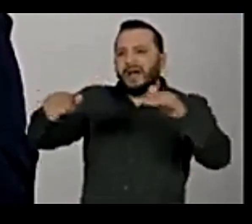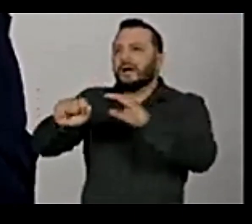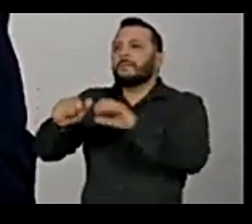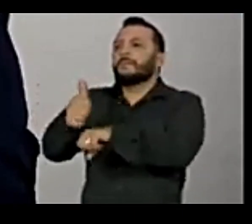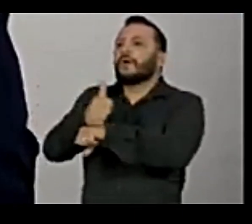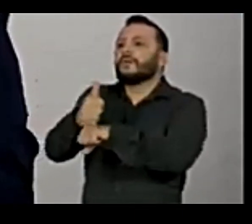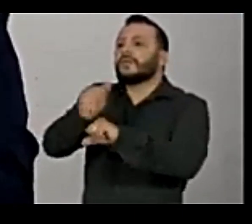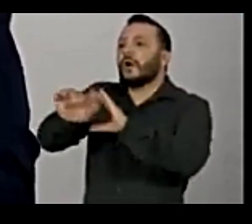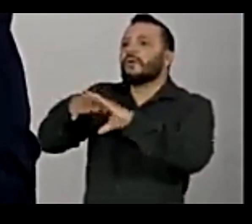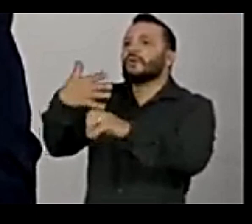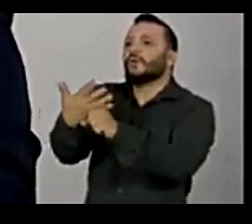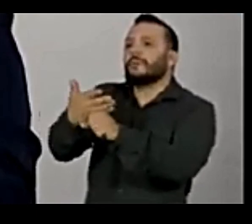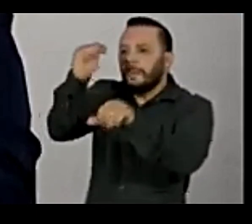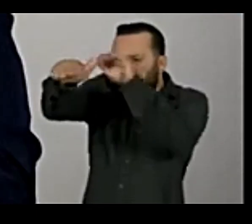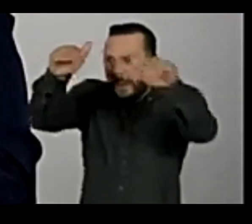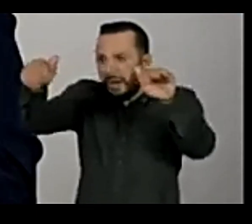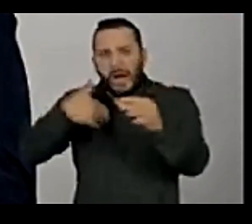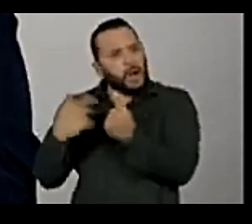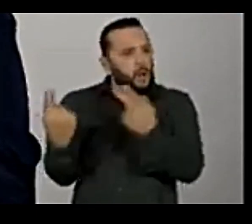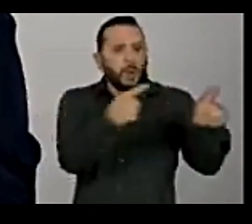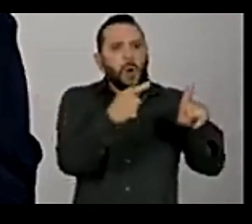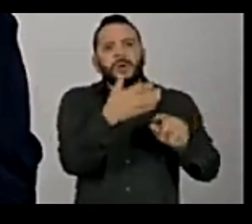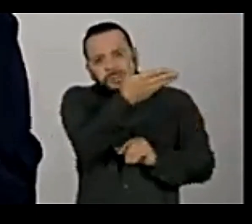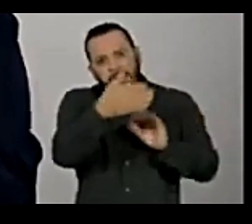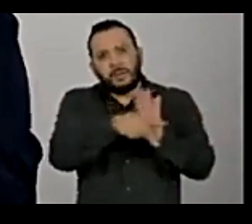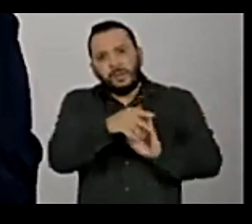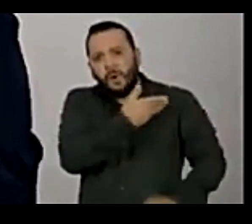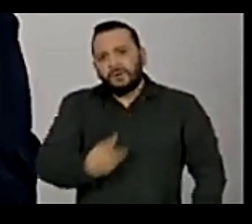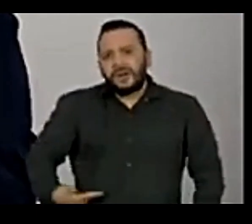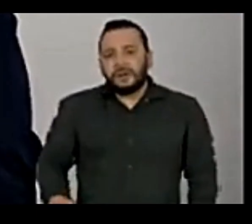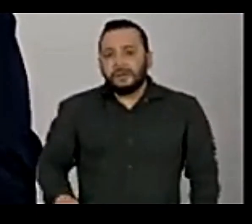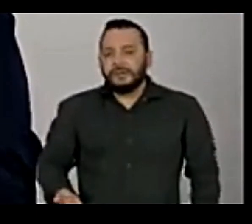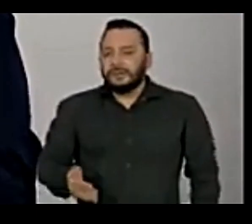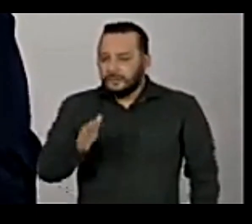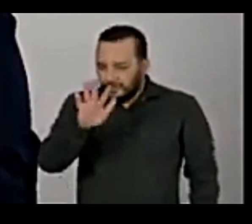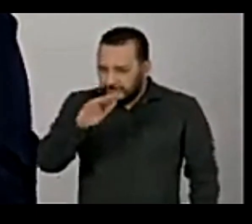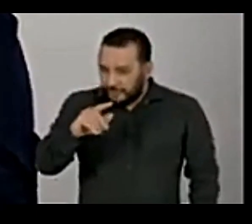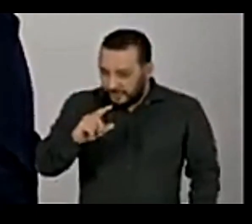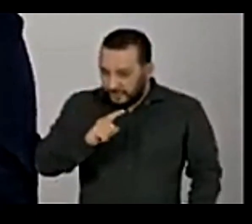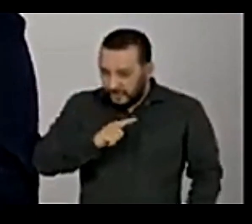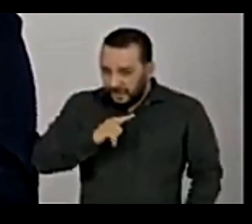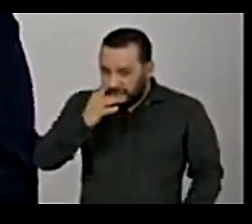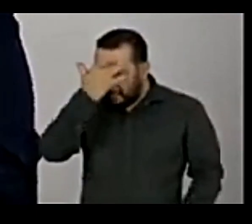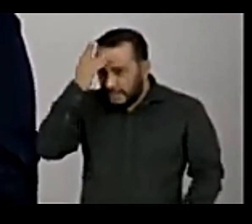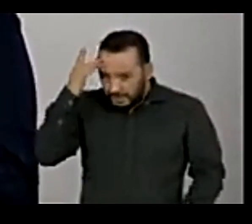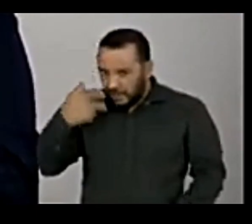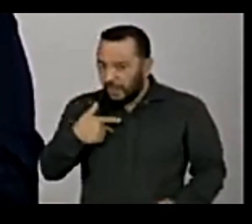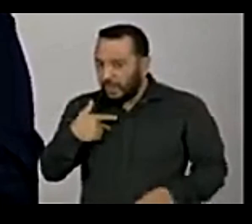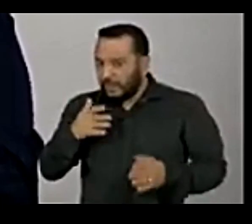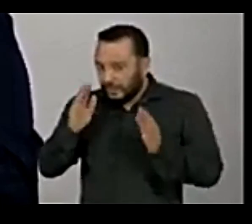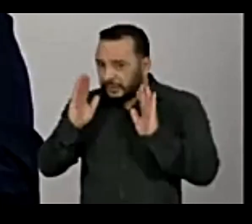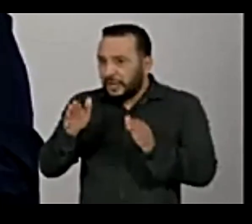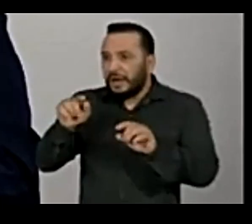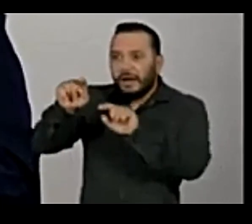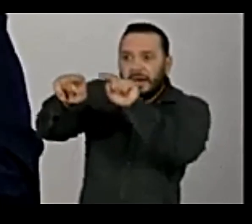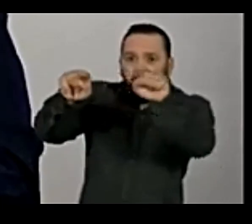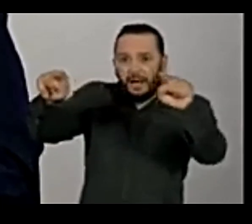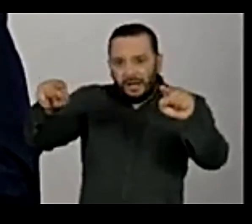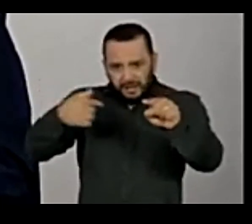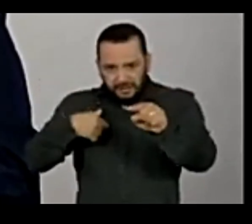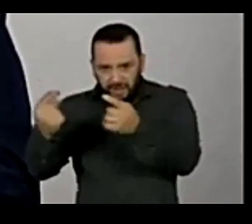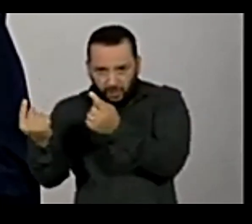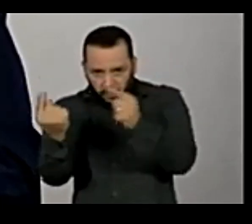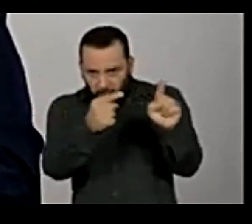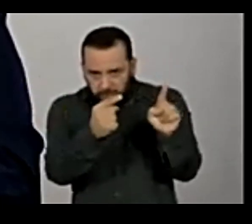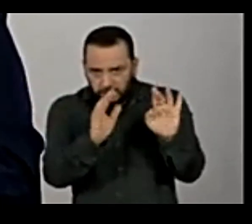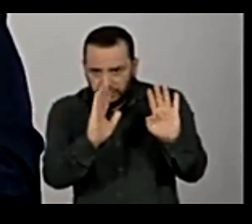se posicionassem em relação ao governo, você recebeu alguma notícia de alguém que finalmente se posicionou?